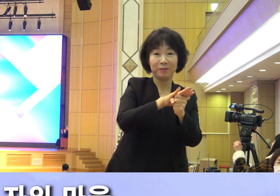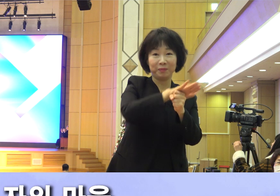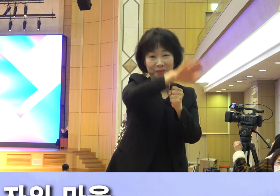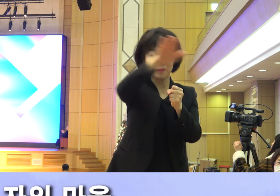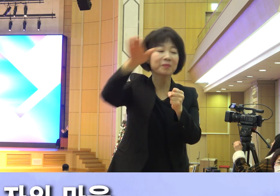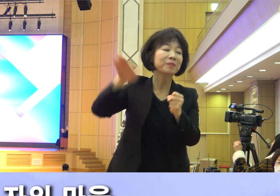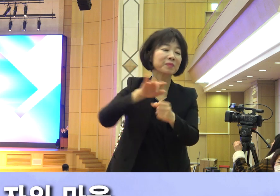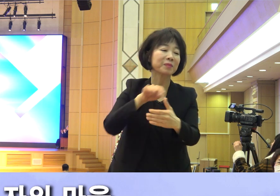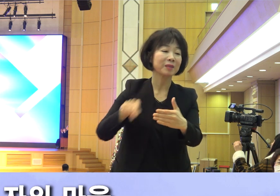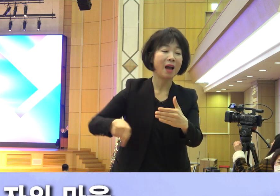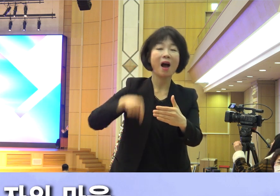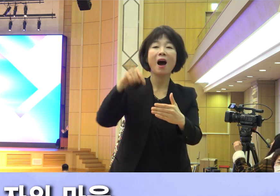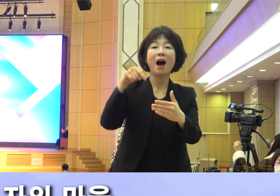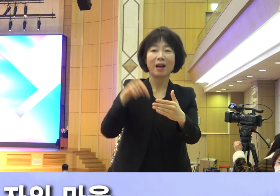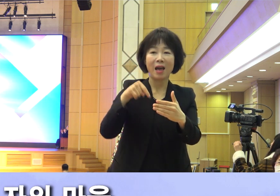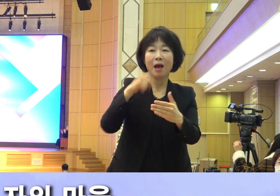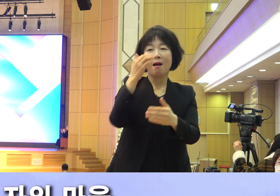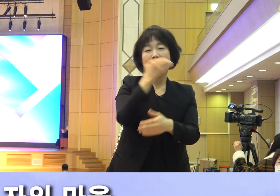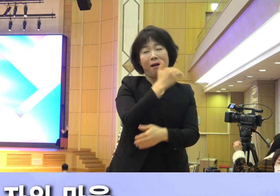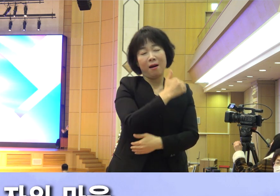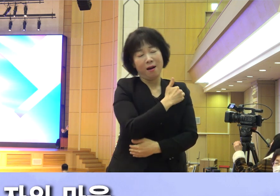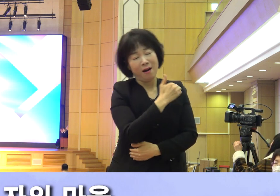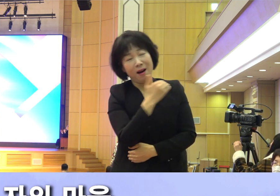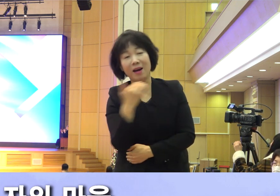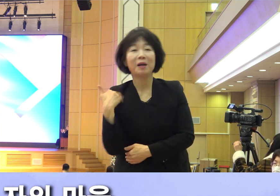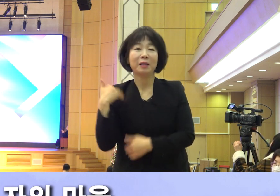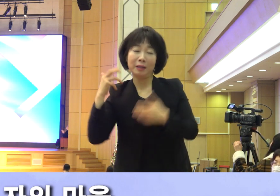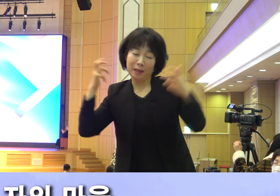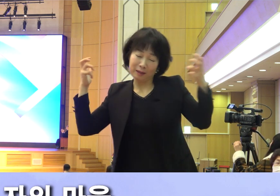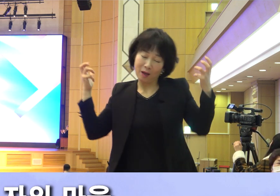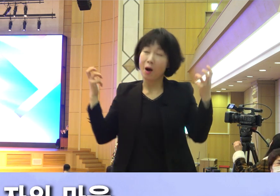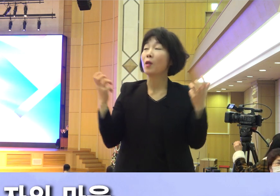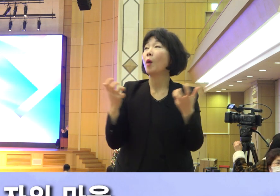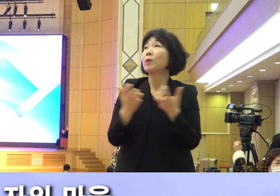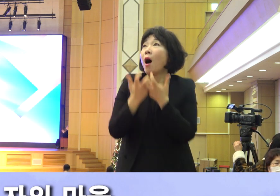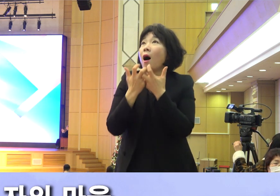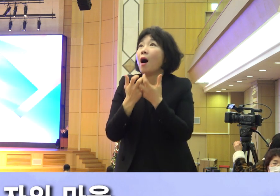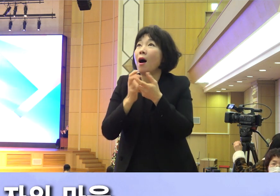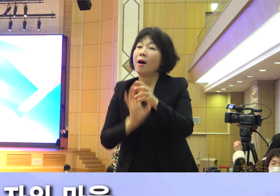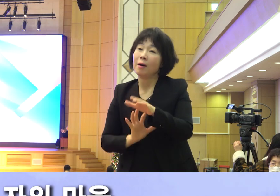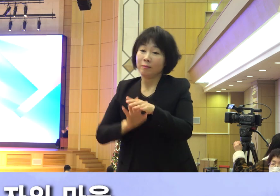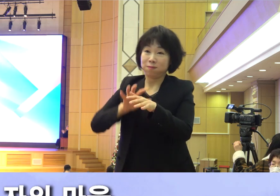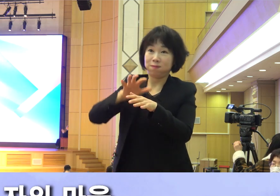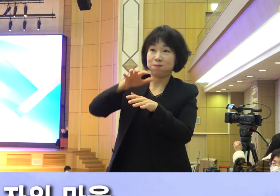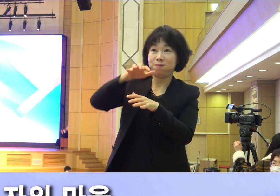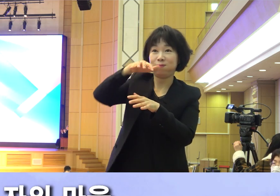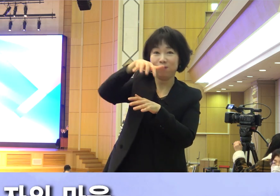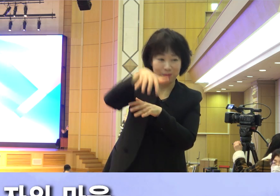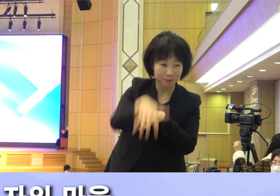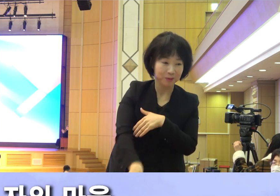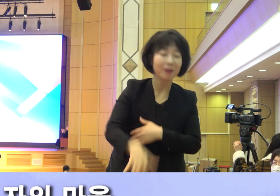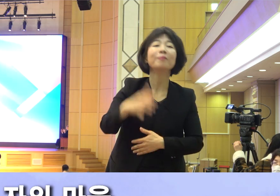안에 가득히 넘쳐 흐르네. 내게 강